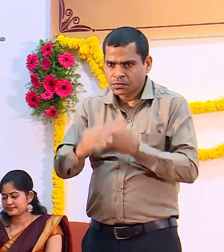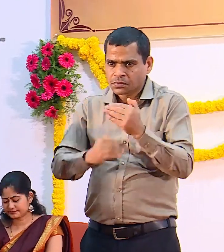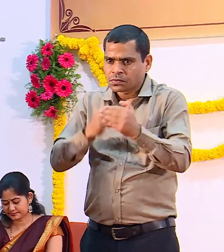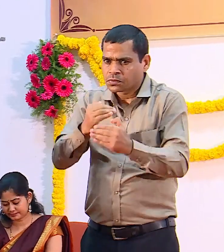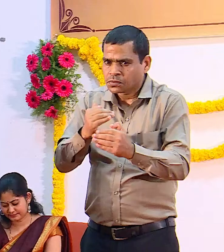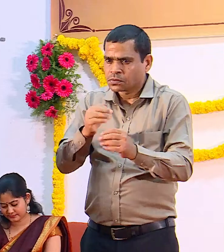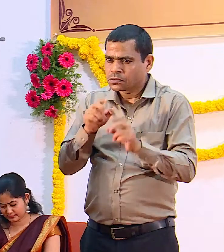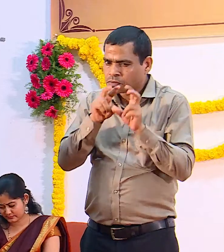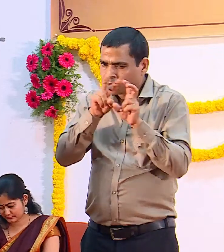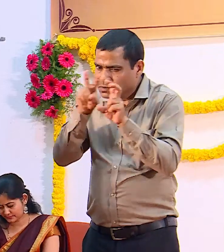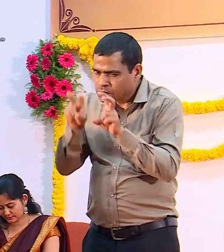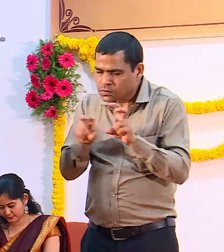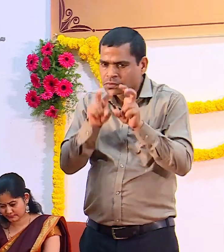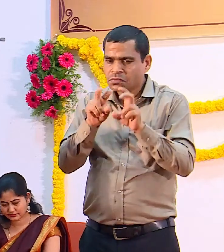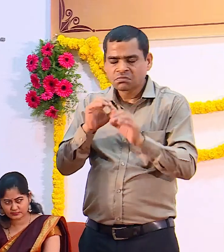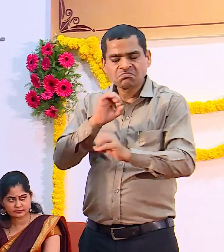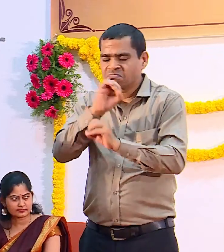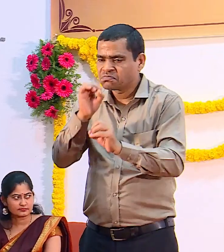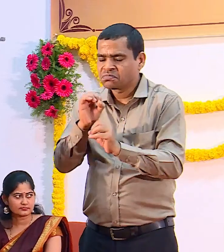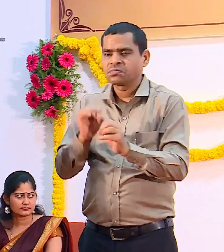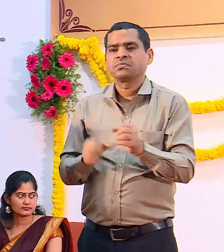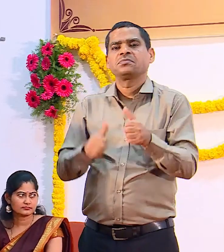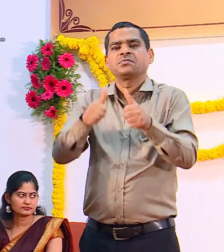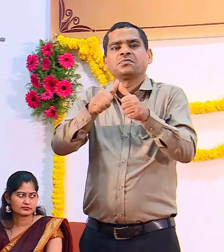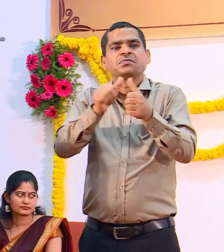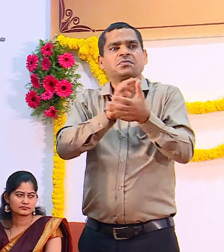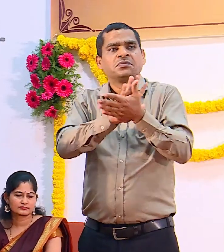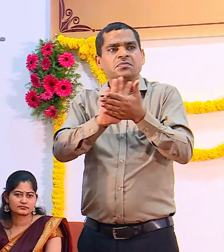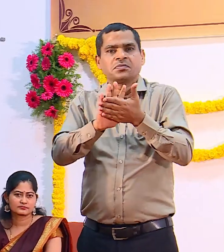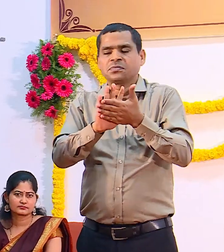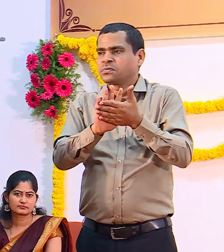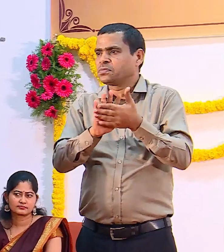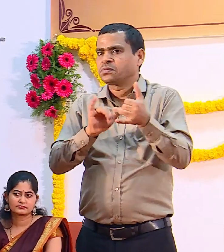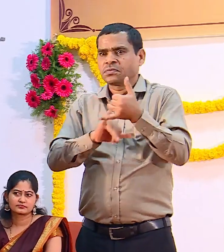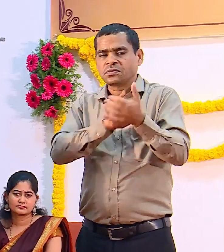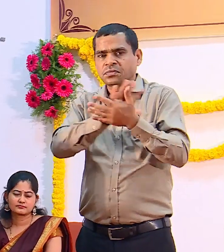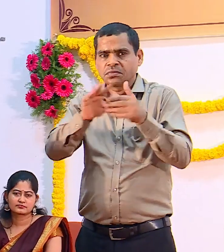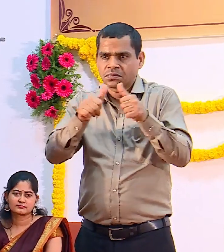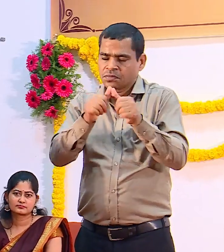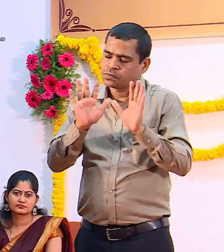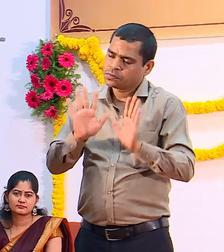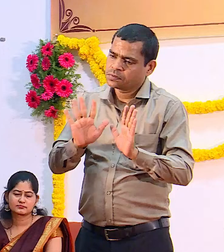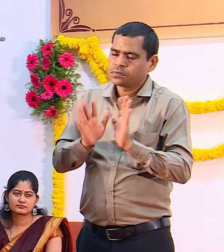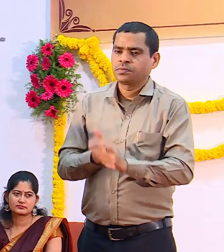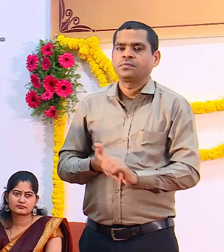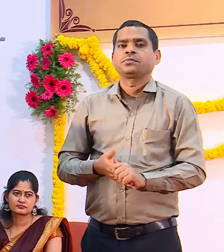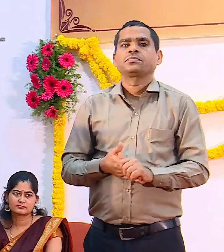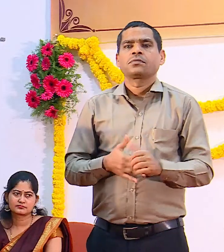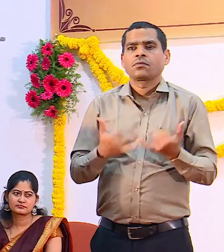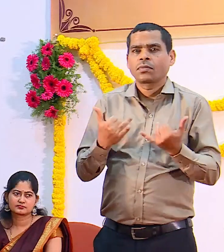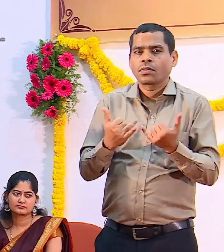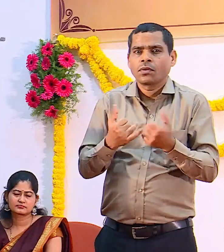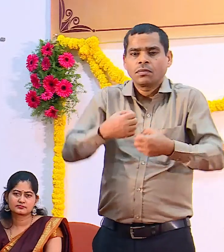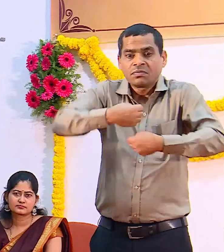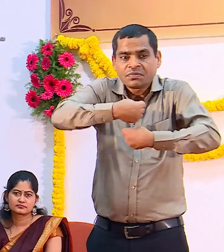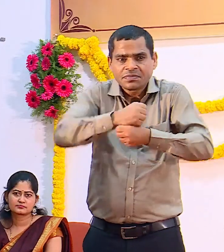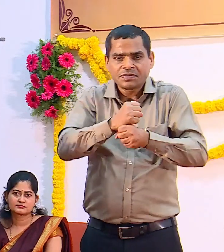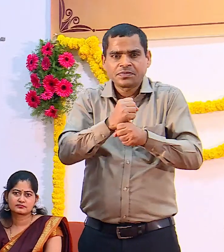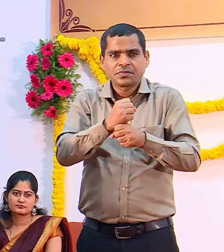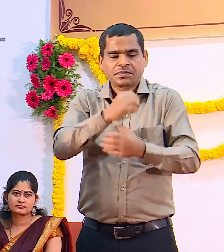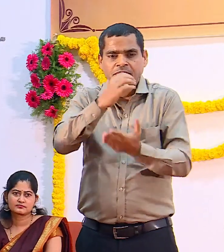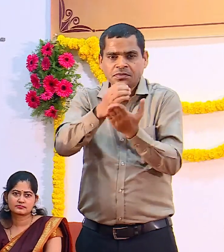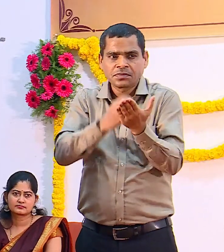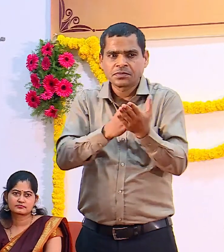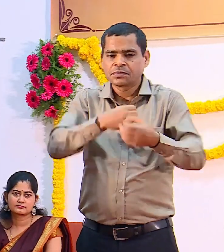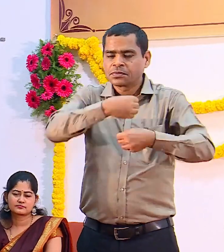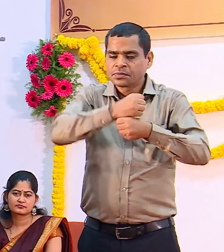नहीं कर सकता। हम किसी को कितना भी ट्रेन कर लें वो नहीं हो सकता। तो ये ट्रेनिंग प्रोग्राम आशा वर्कर के लिए बनाना, आपने मेरे को कुछ मशीन वगैरह